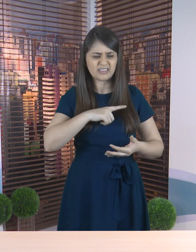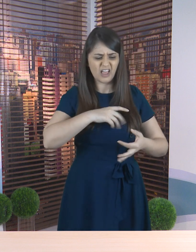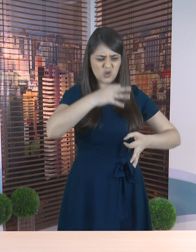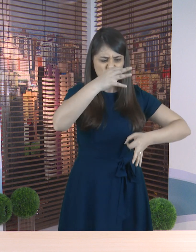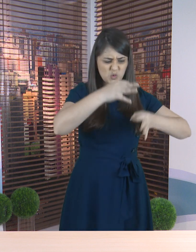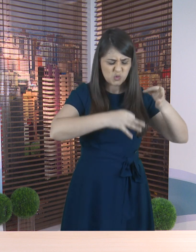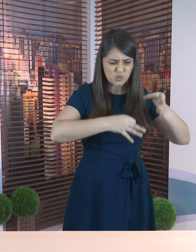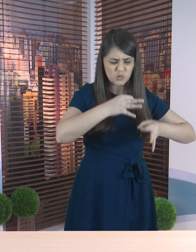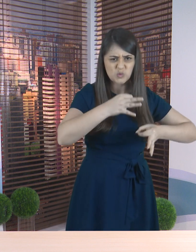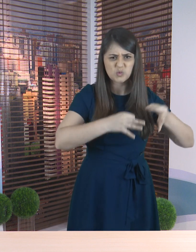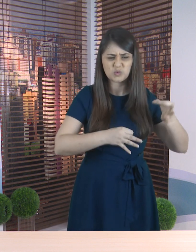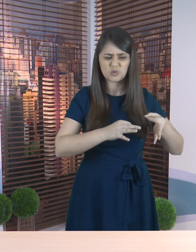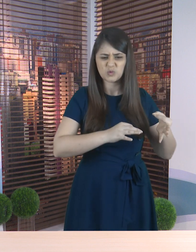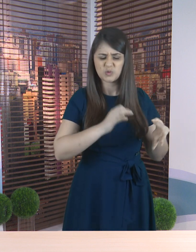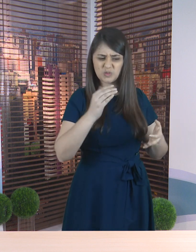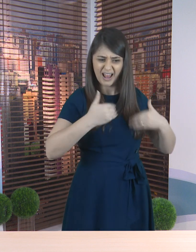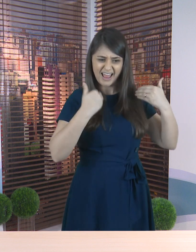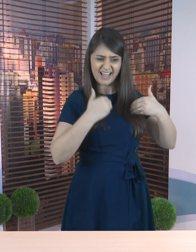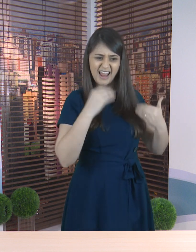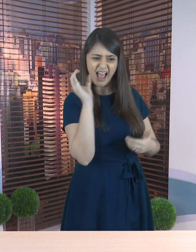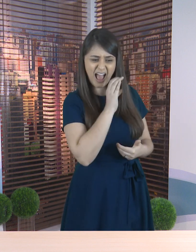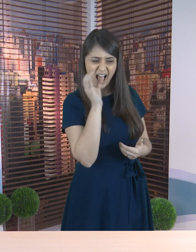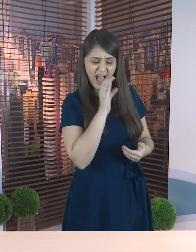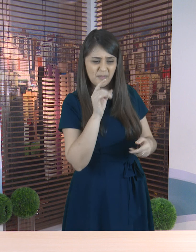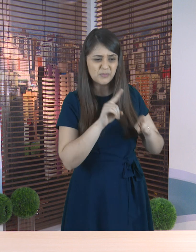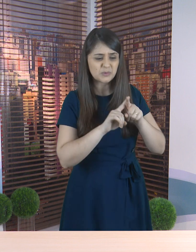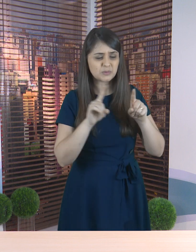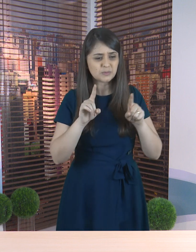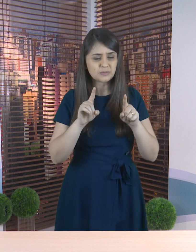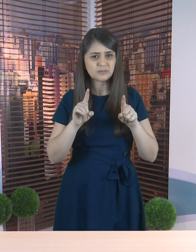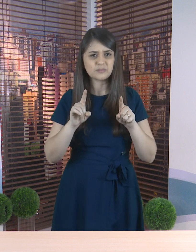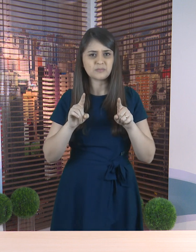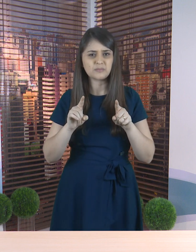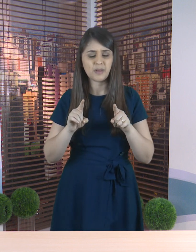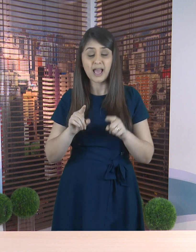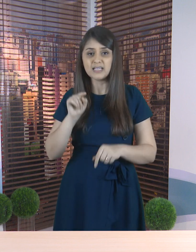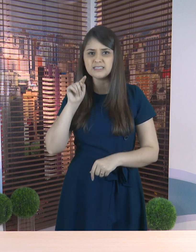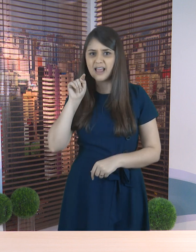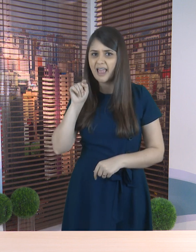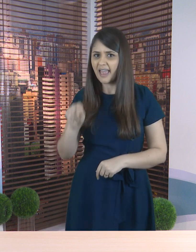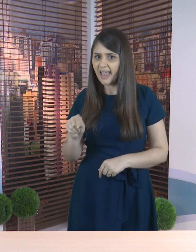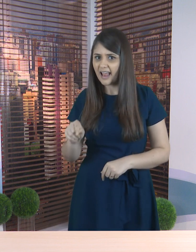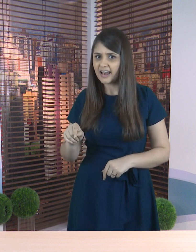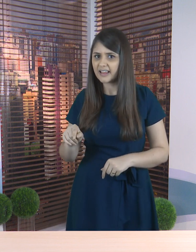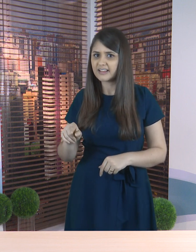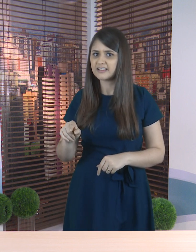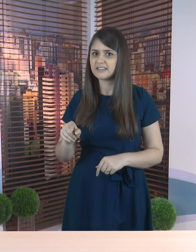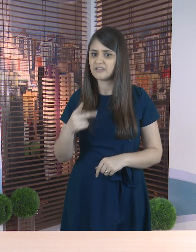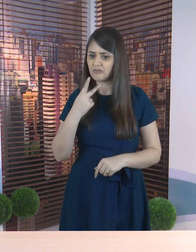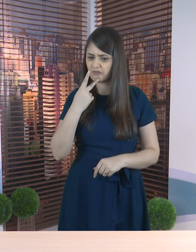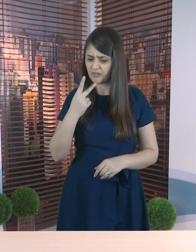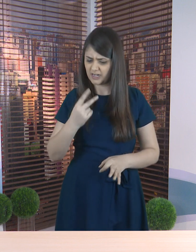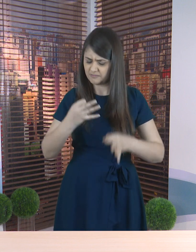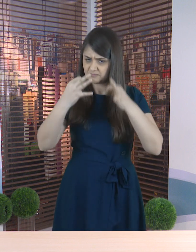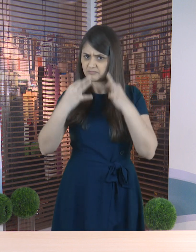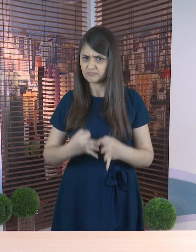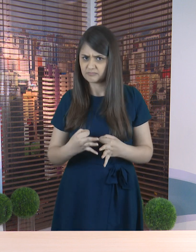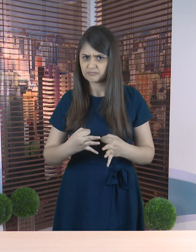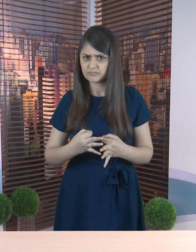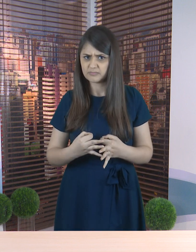tese, mas é bom lembrar que esse também foi o argumento dos seus dois outros amigos, Elifaz